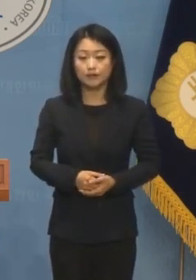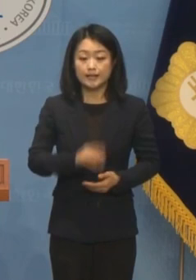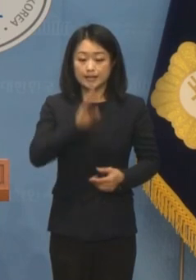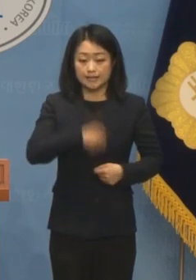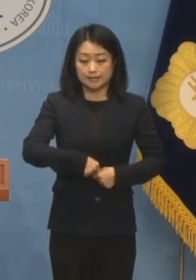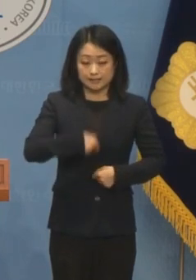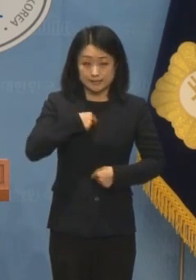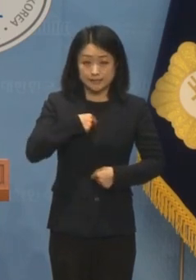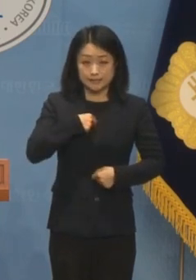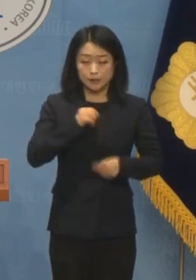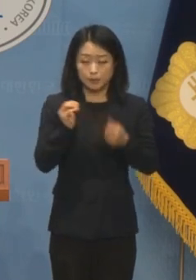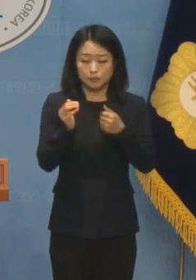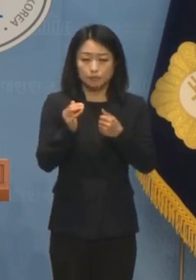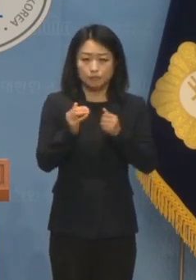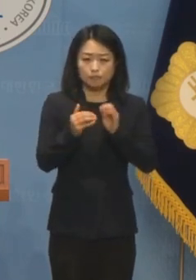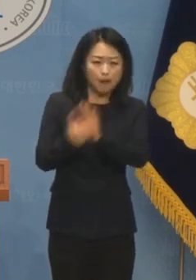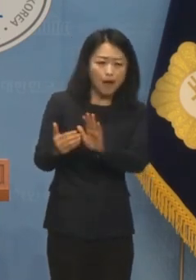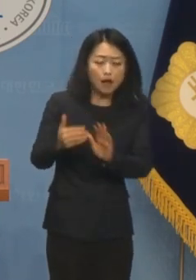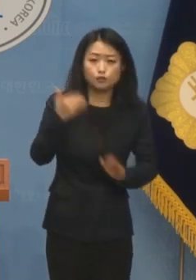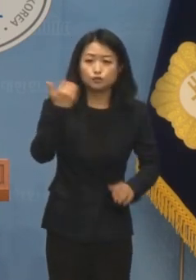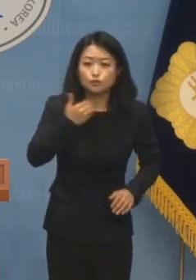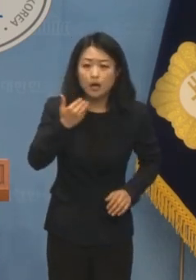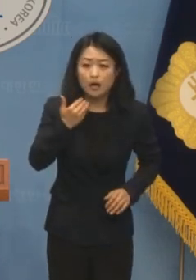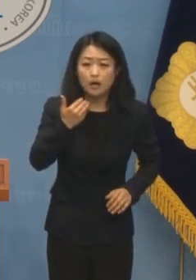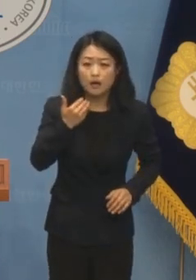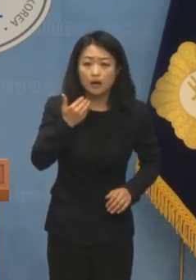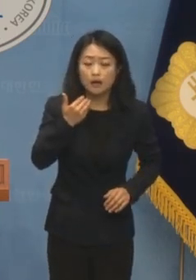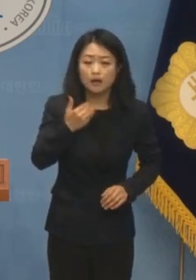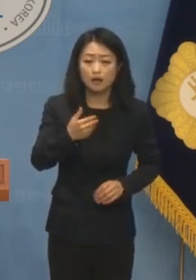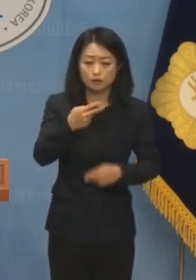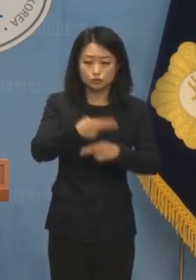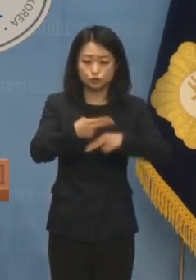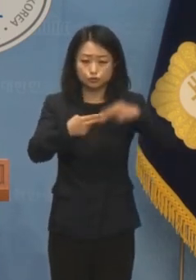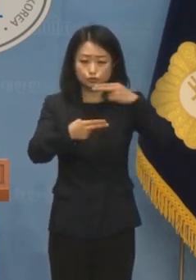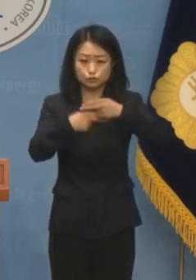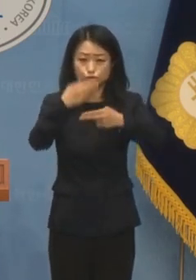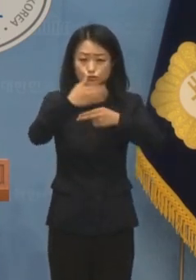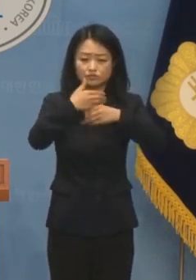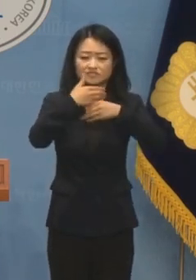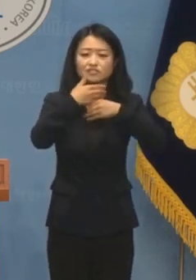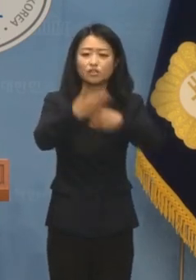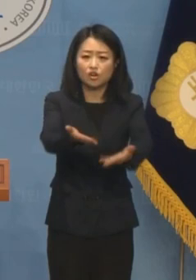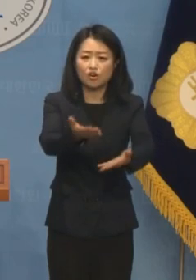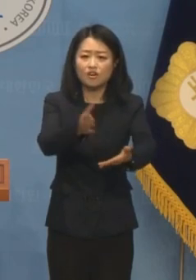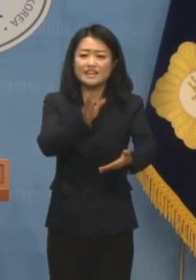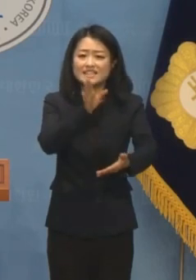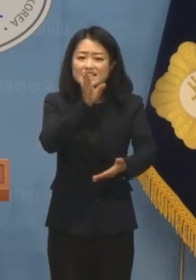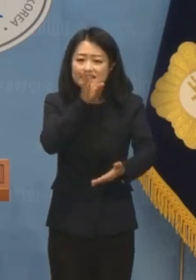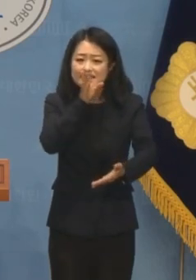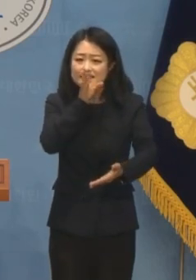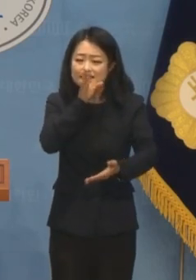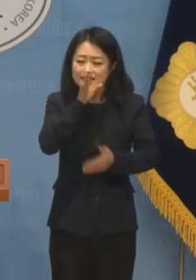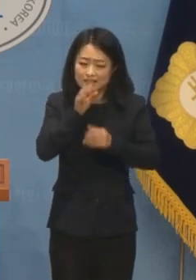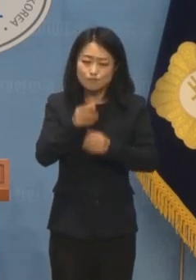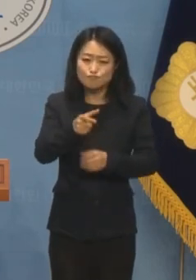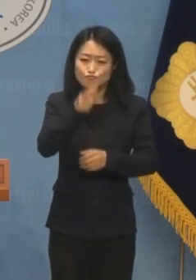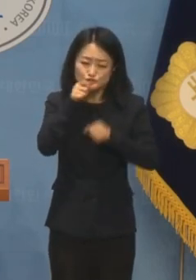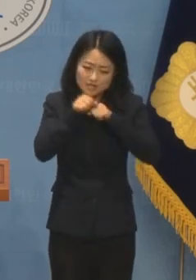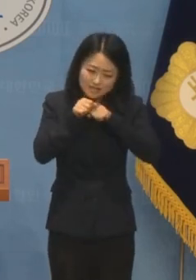진실을 막던 둑은 이미 터졌습니다. 진실의 물줄기는 갈수록 거세지고 있습니다.